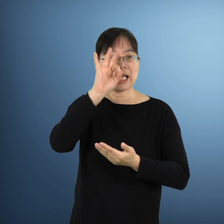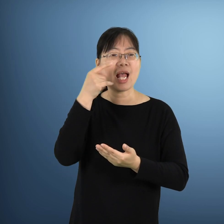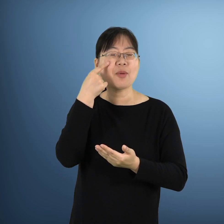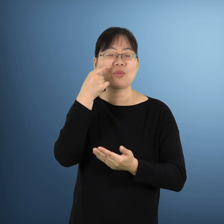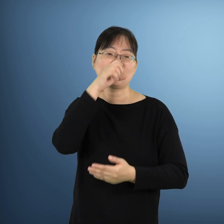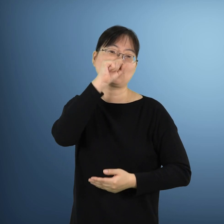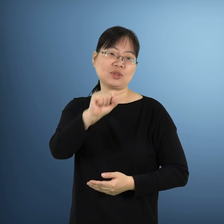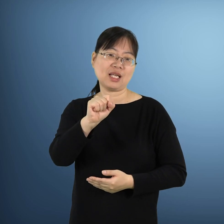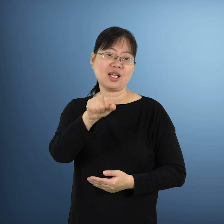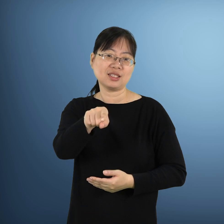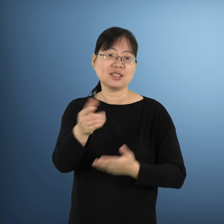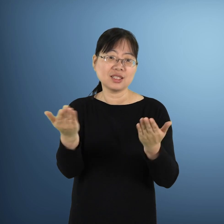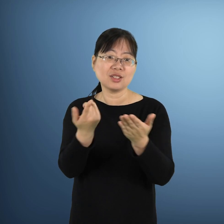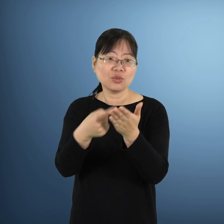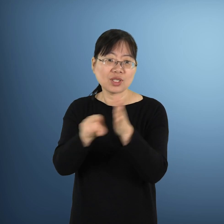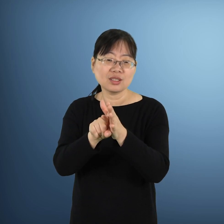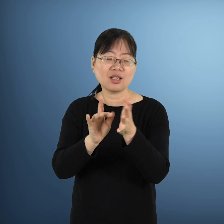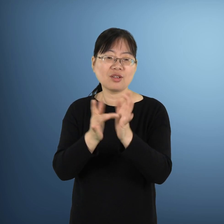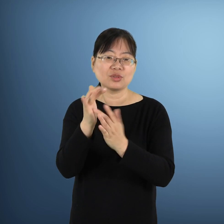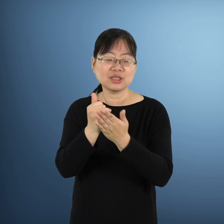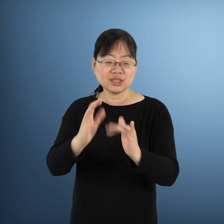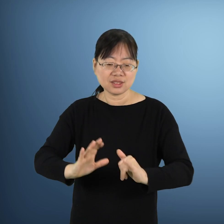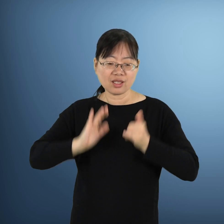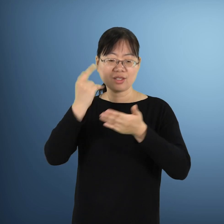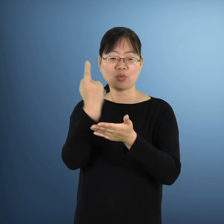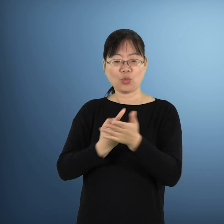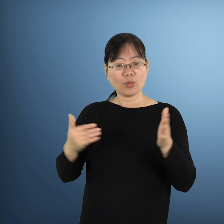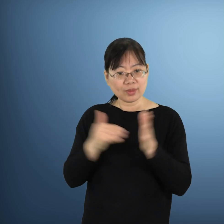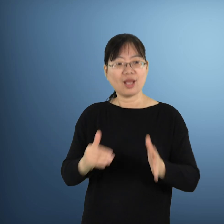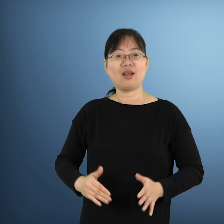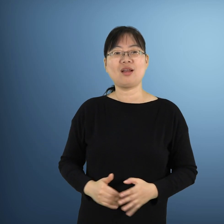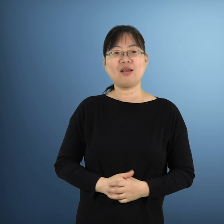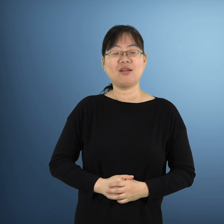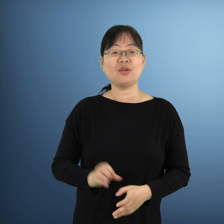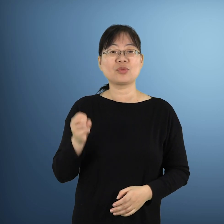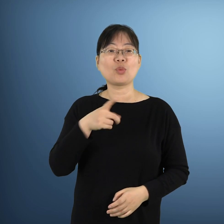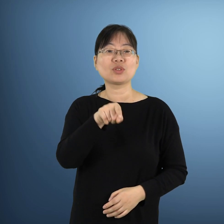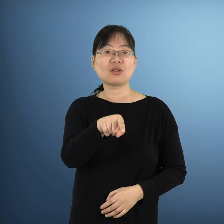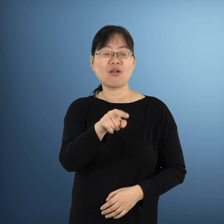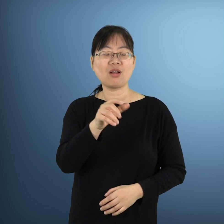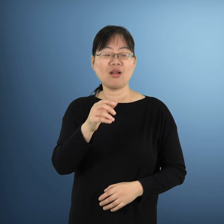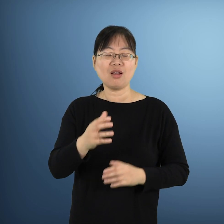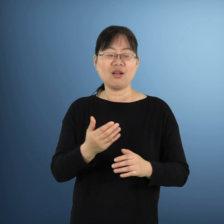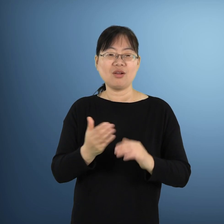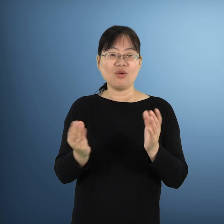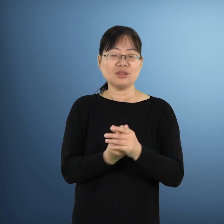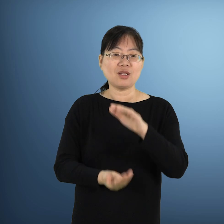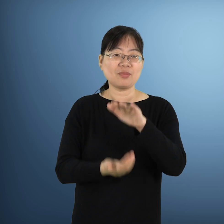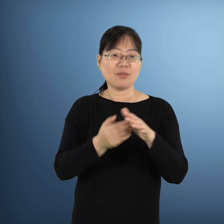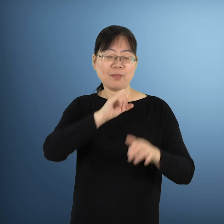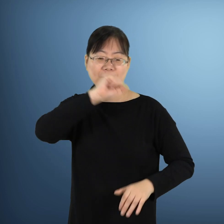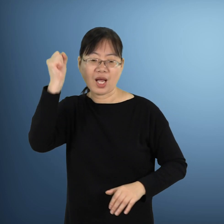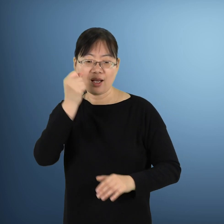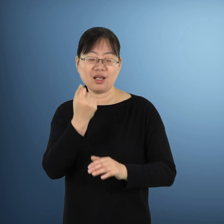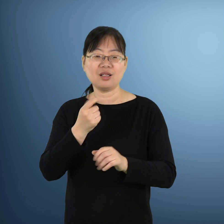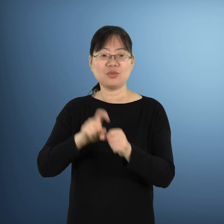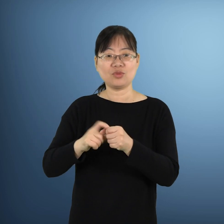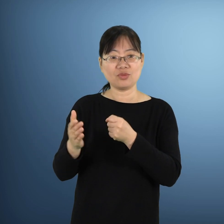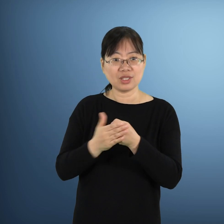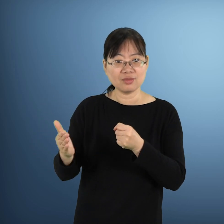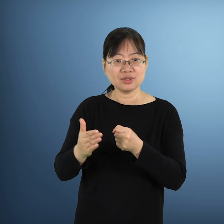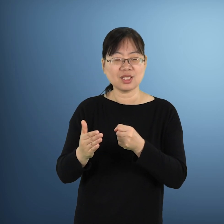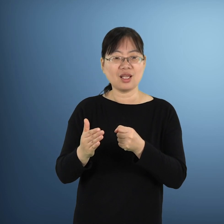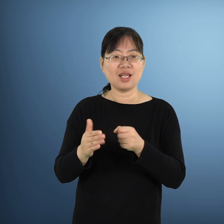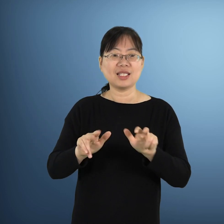찾아와라. 그 일을 위해서 예수님이 이 땅에 오셨단 말이에요. 그리고 그것을 성취하기 위해서 이제 곧